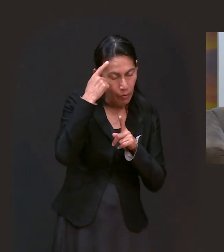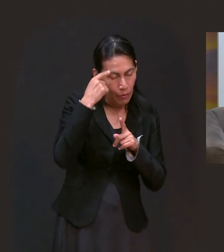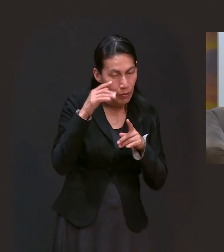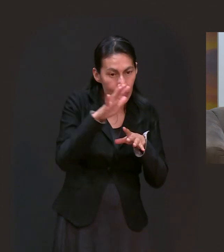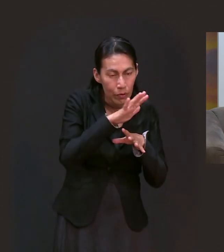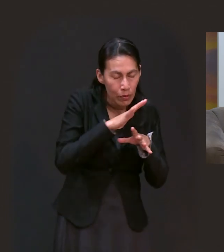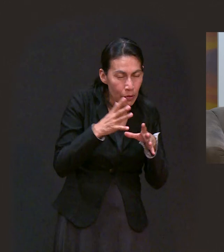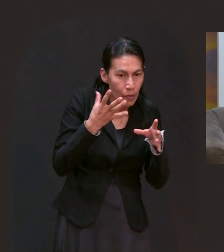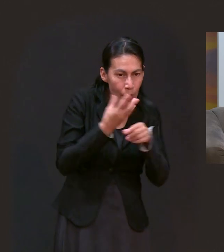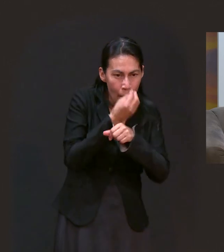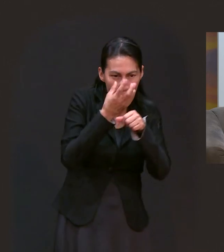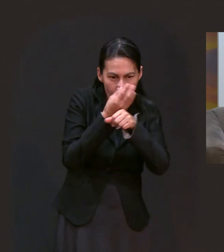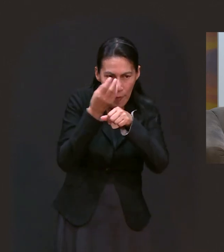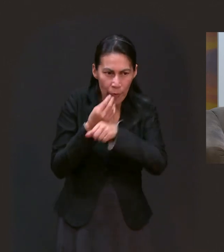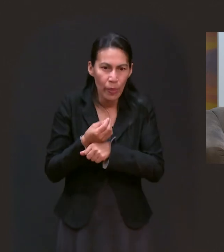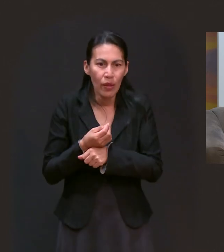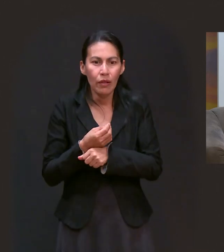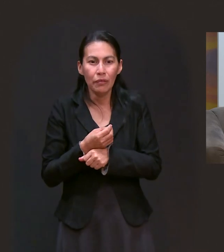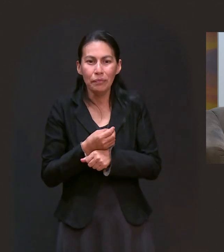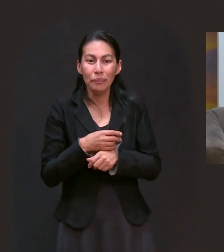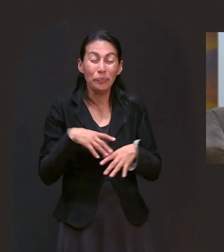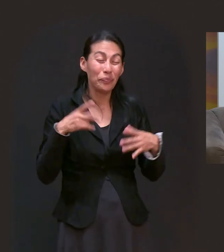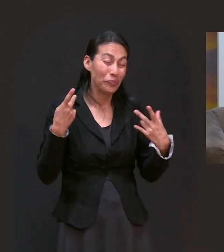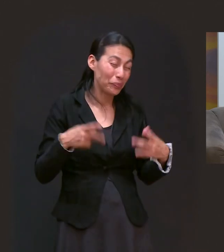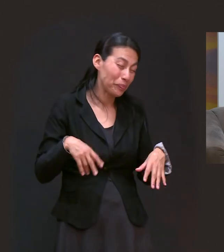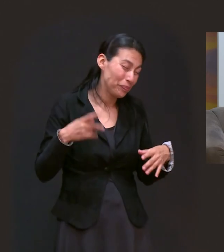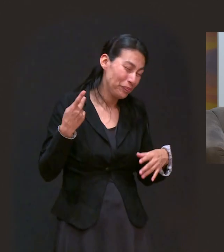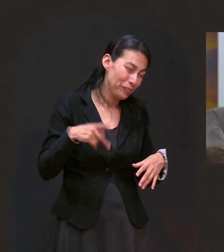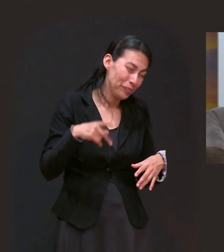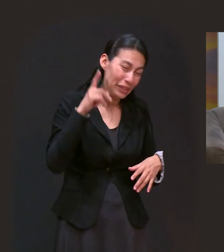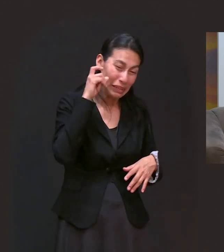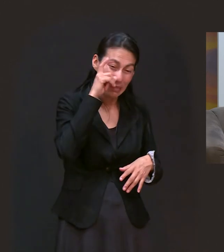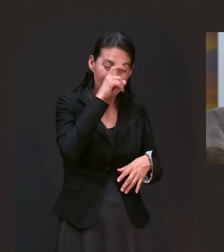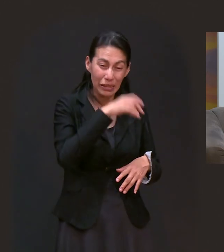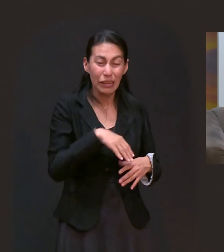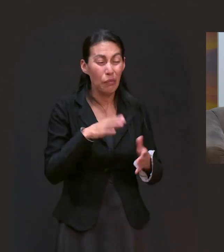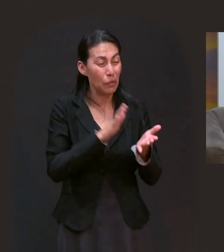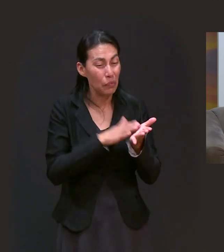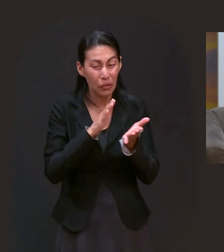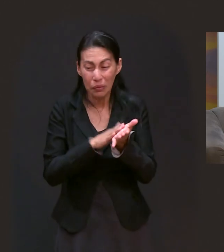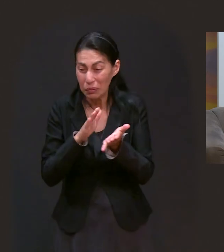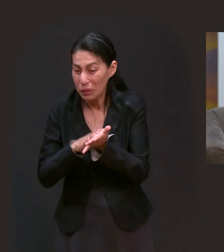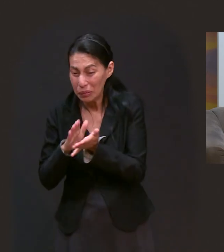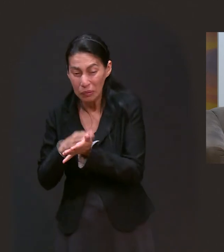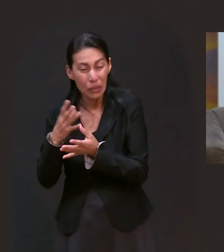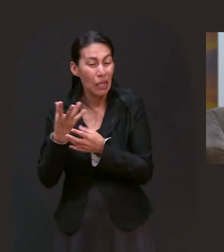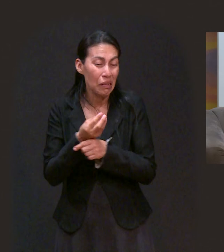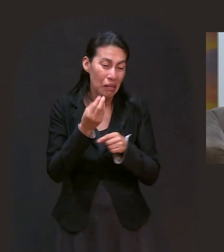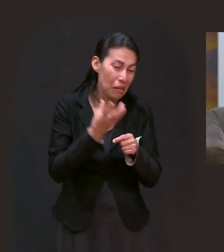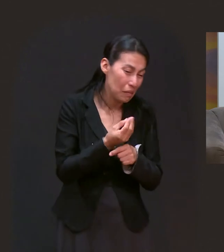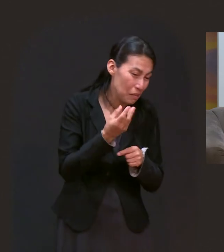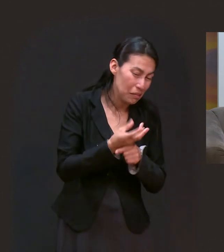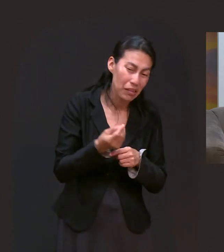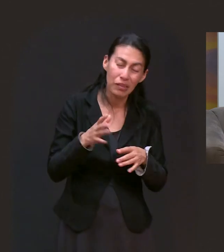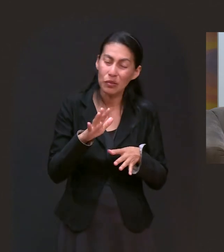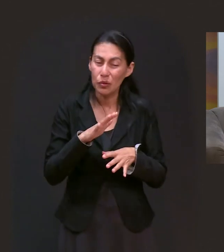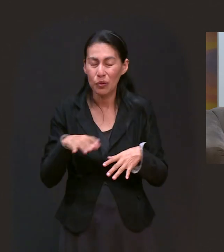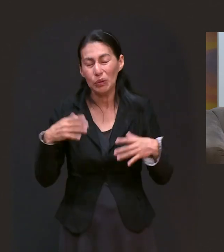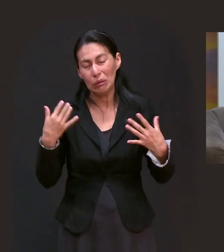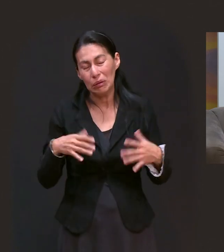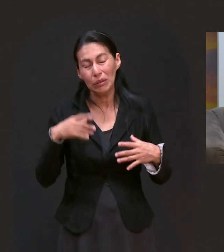pero eso casi como lo minoritario porque lo que queda son papeles papeles papeles